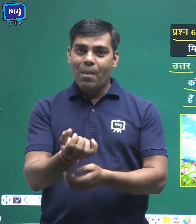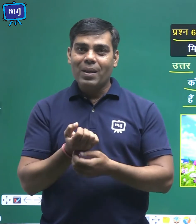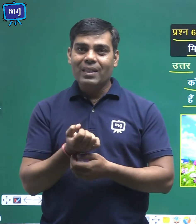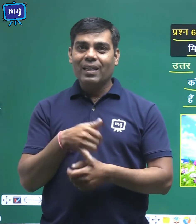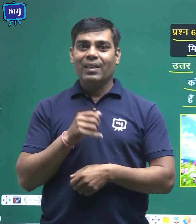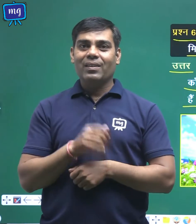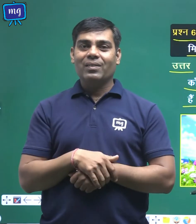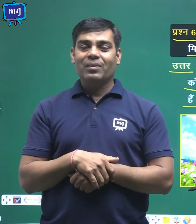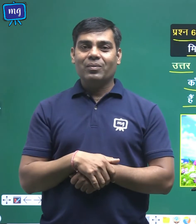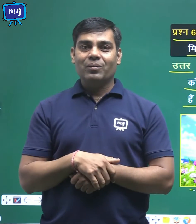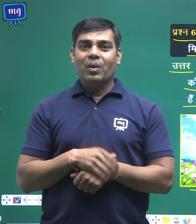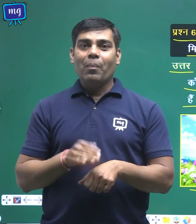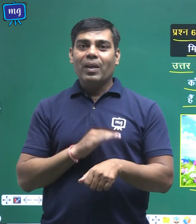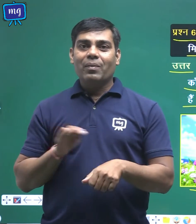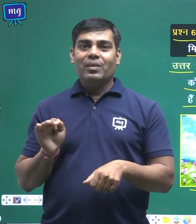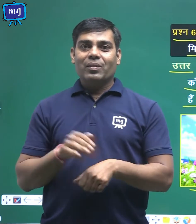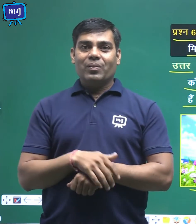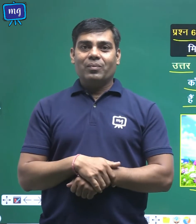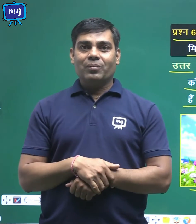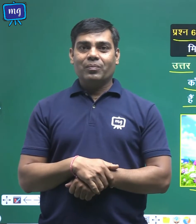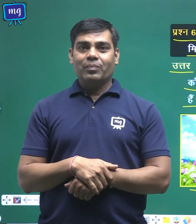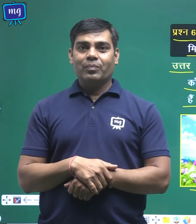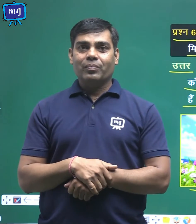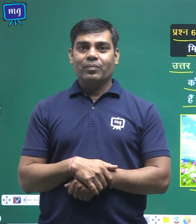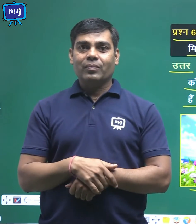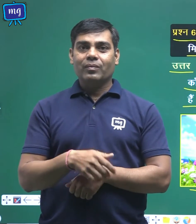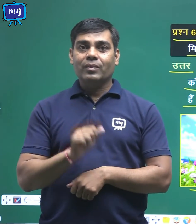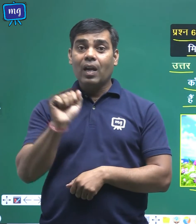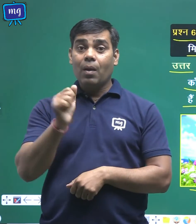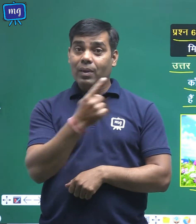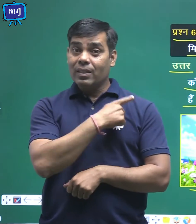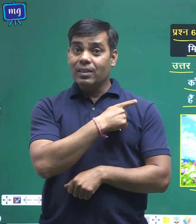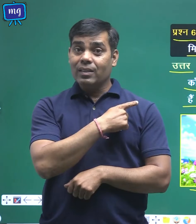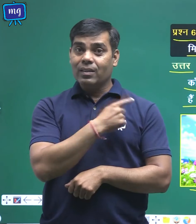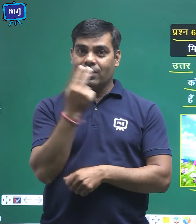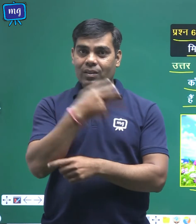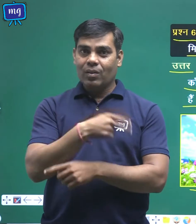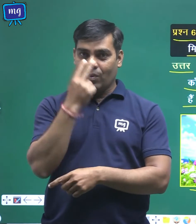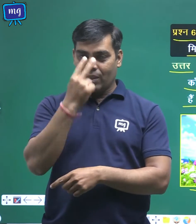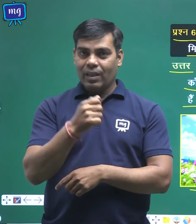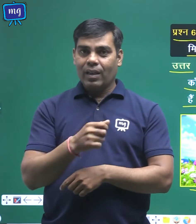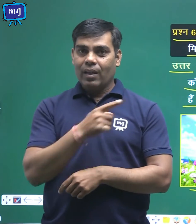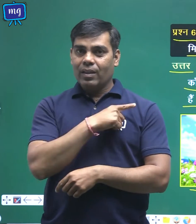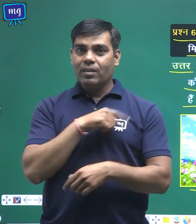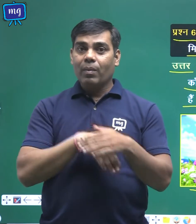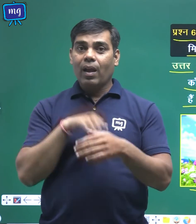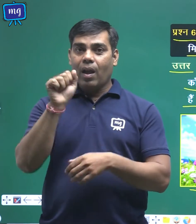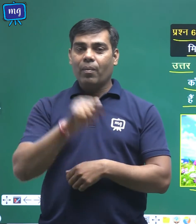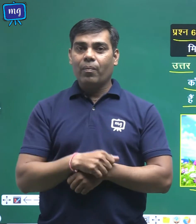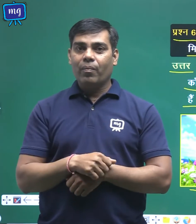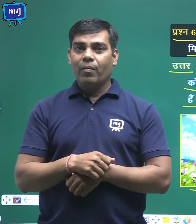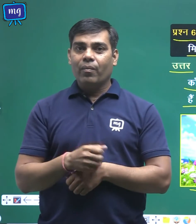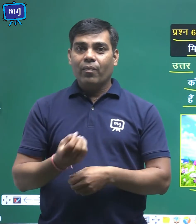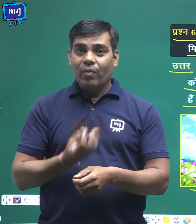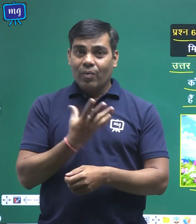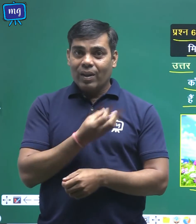हैं। प्यारे बच्चों, आप इस चित्र को देखें। इसमें आप